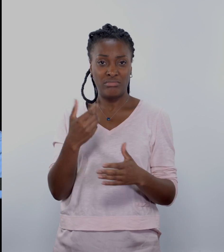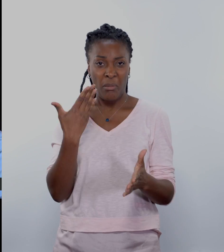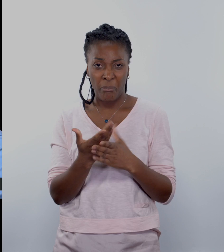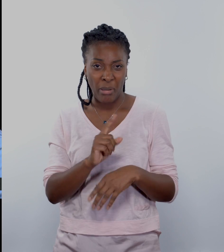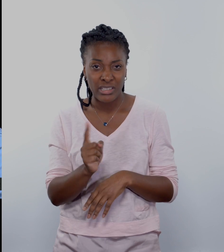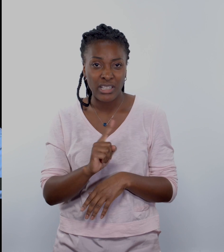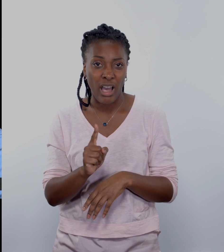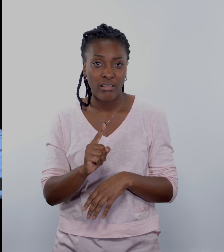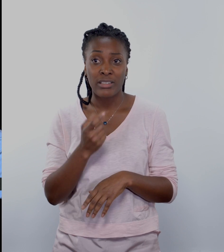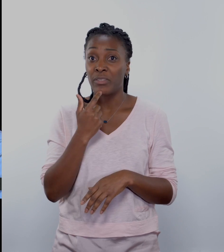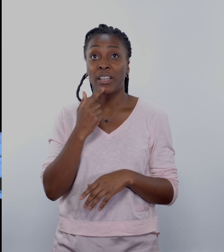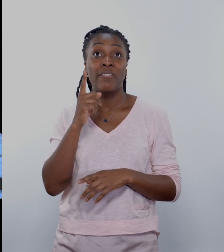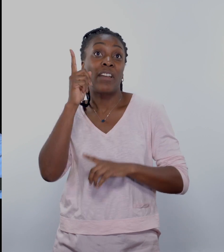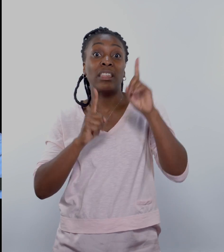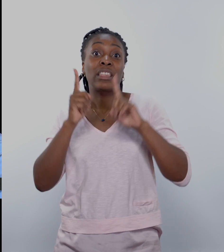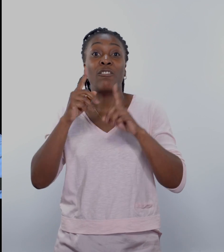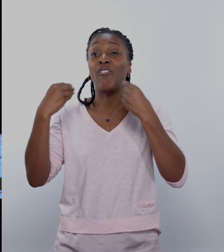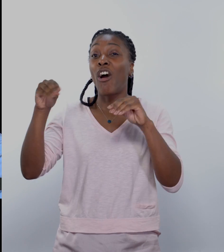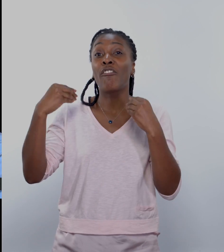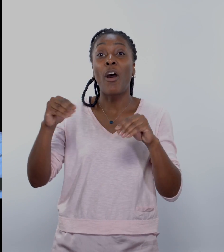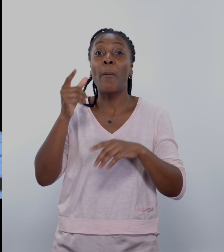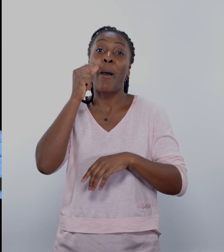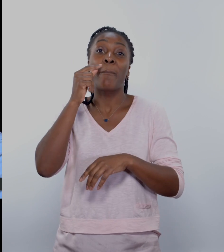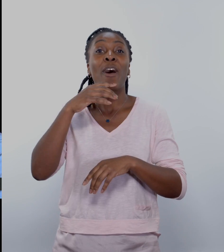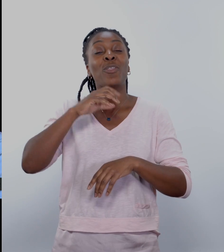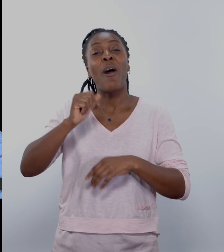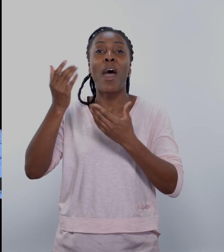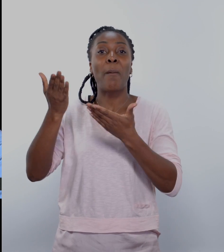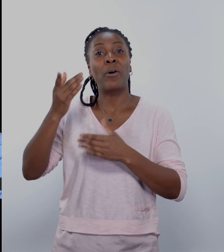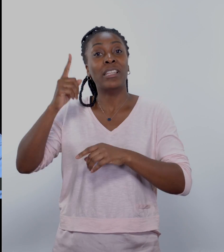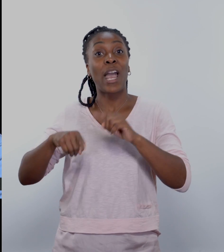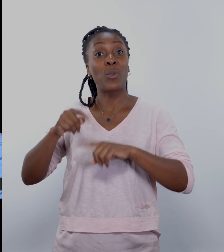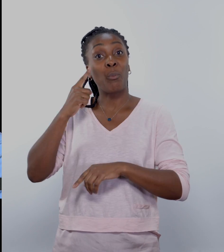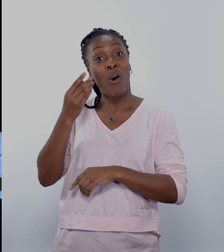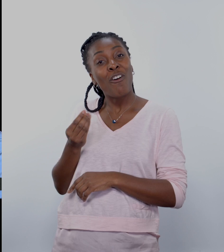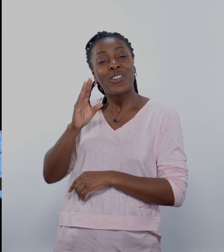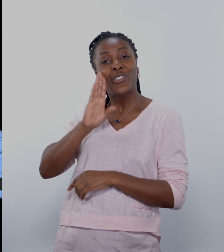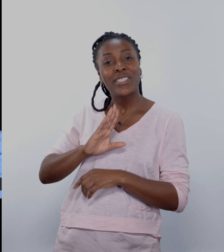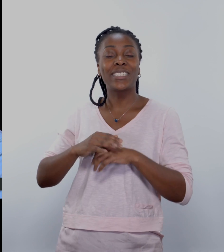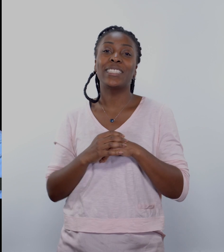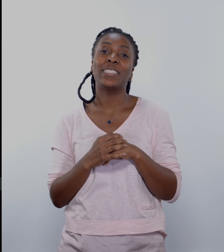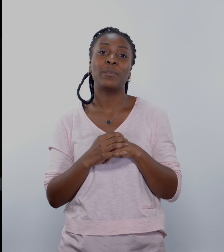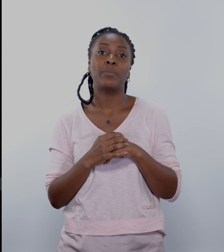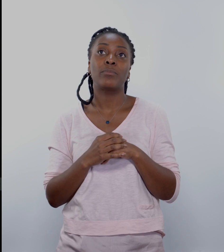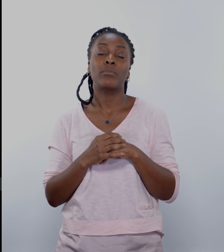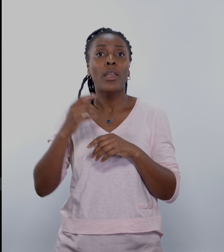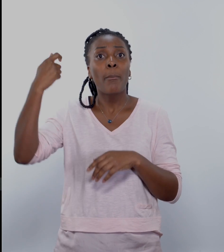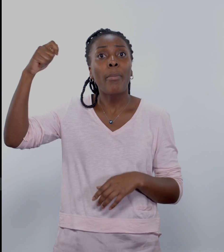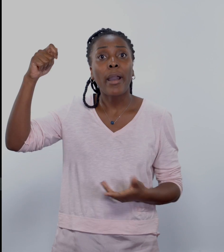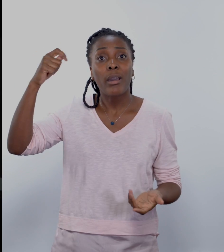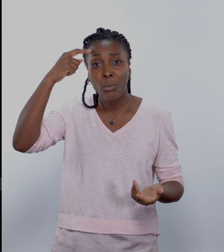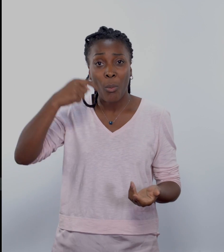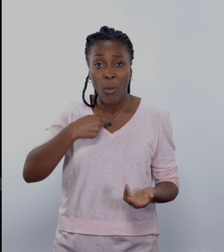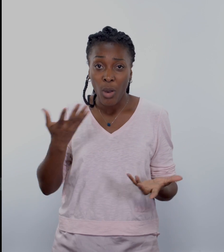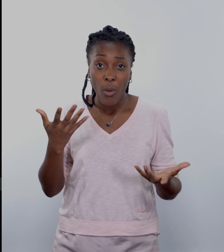de Jésus. C'était d'abord une fête marchande, la fête du Père Noël qui venait apporter des cadeaux aux enfants qui étaient gentils. Pâques, pour moi,